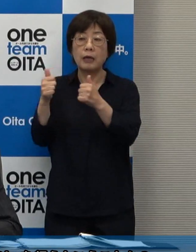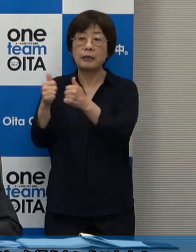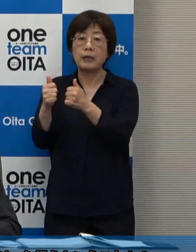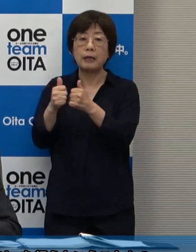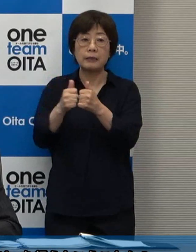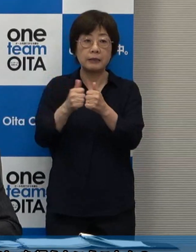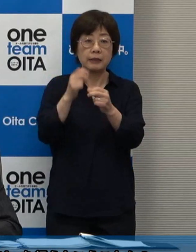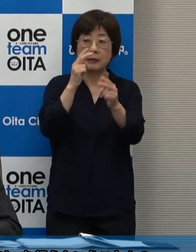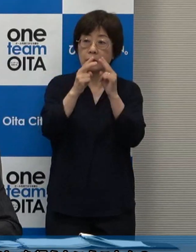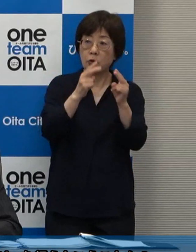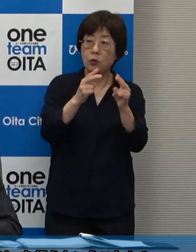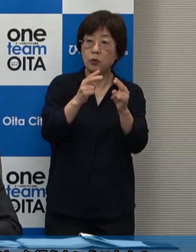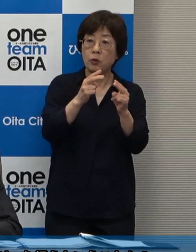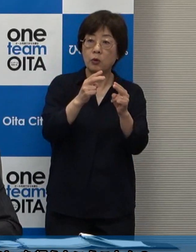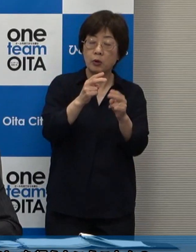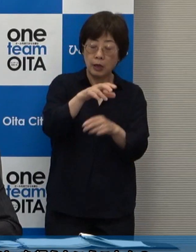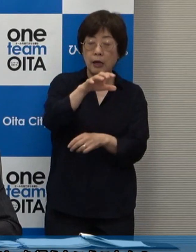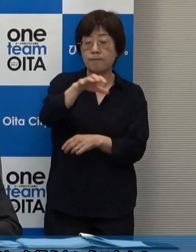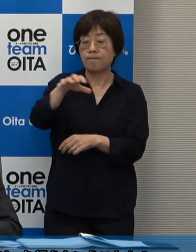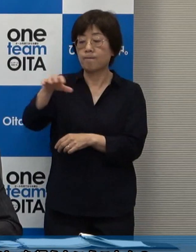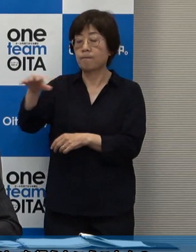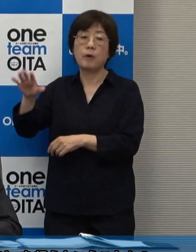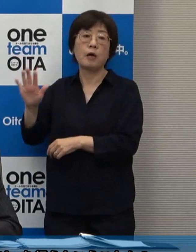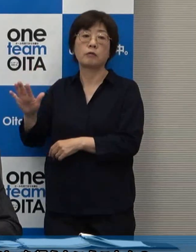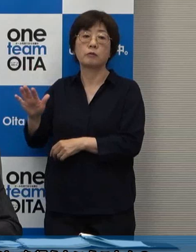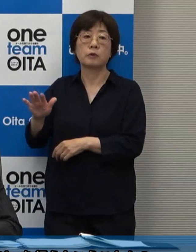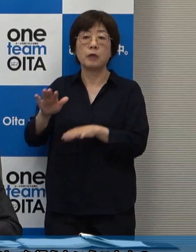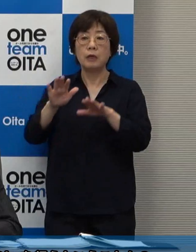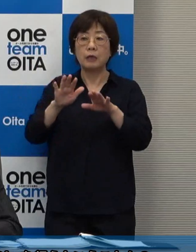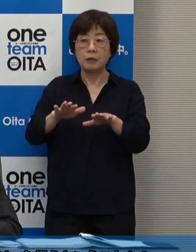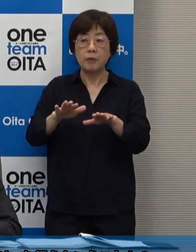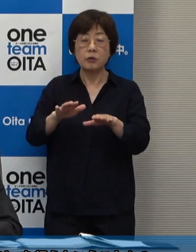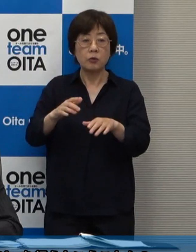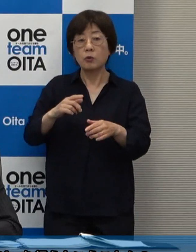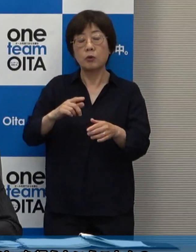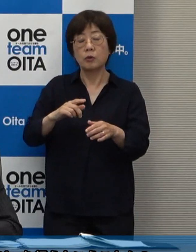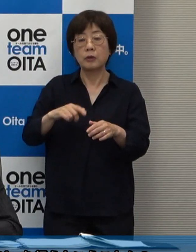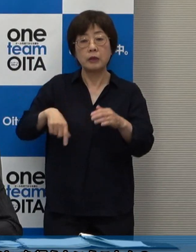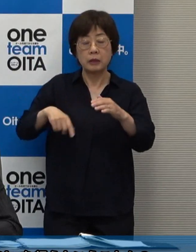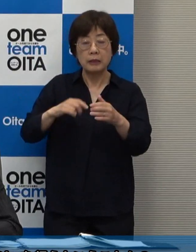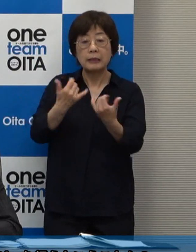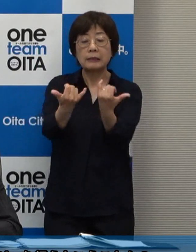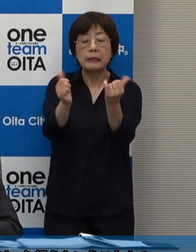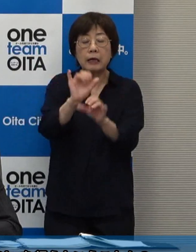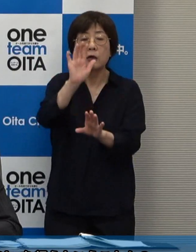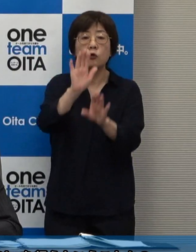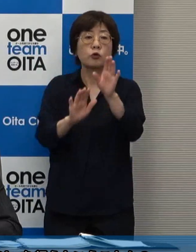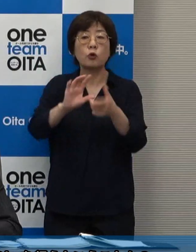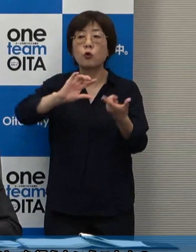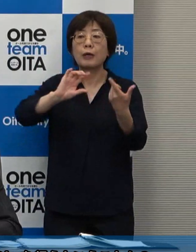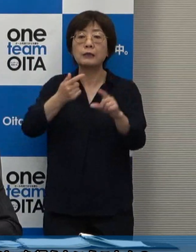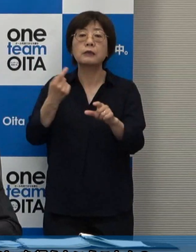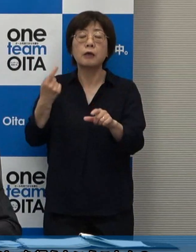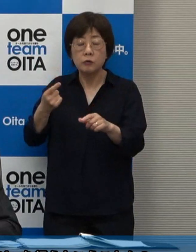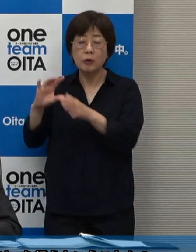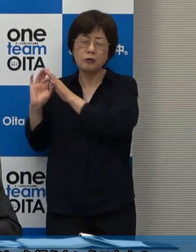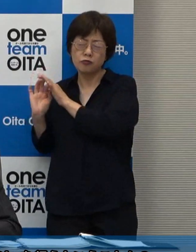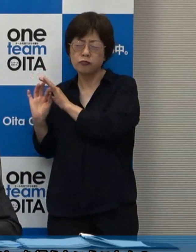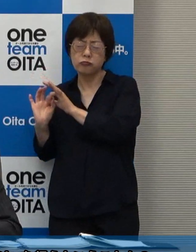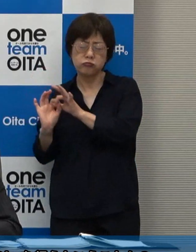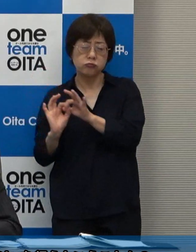いっぱいあります。今とは全く違う時代に作られたものがずっと継続しているものもあります